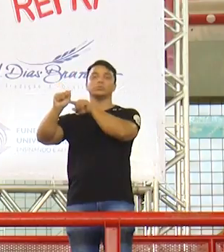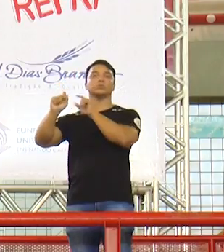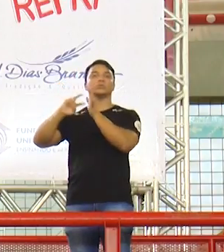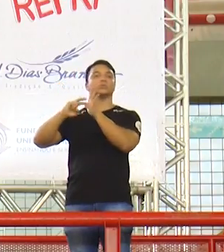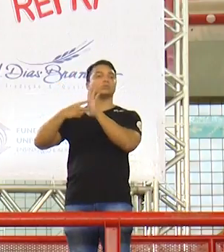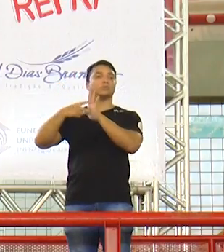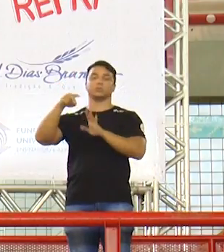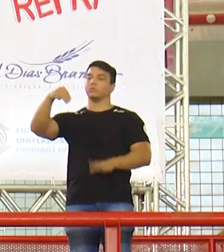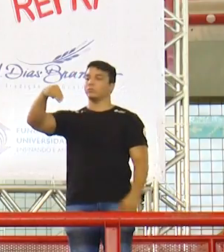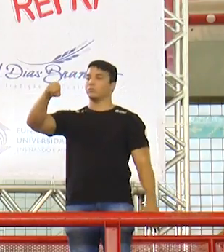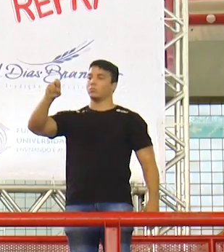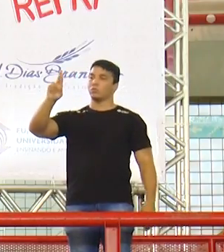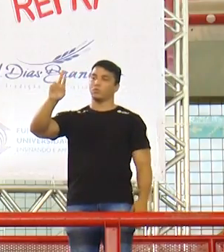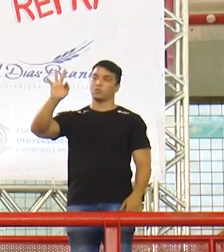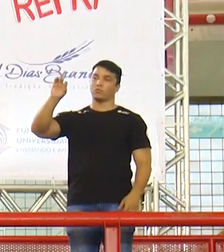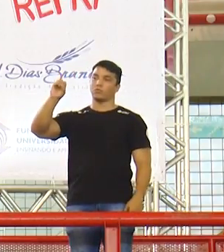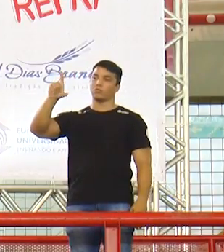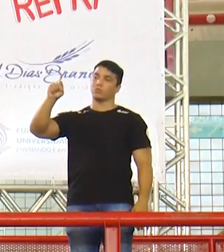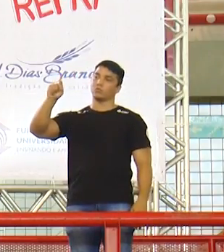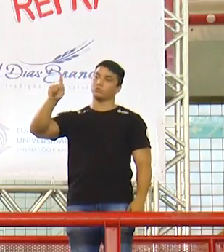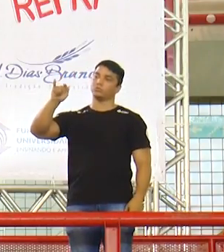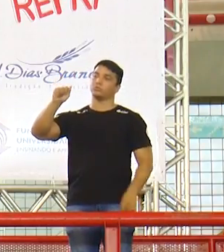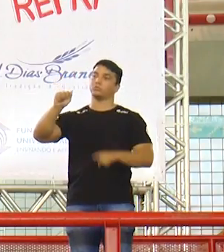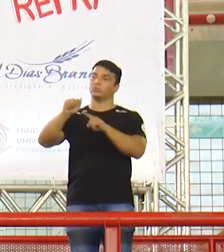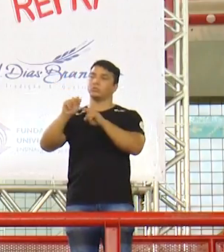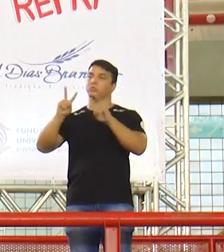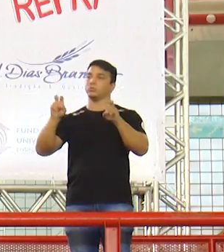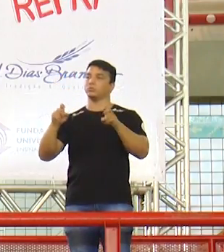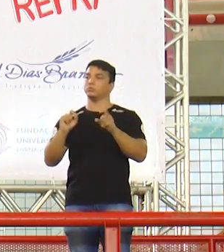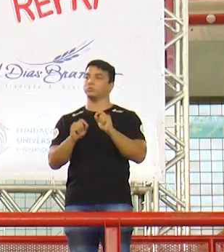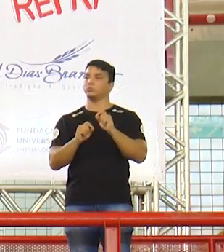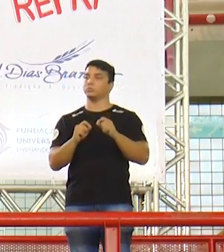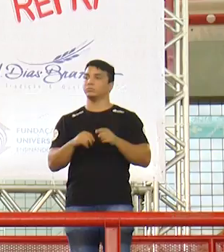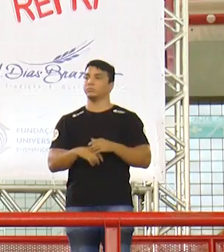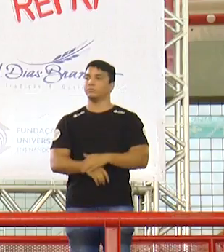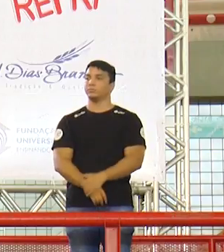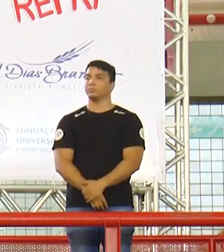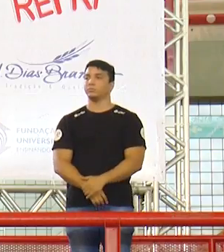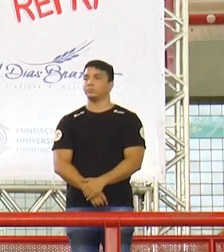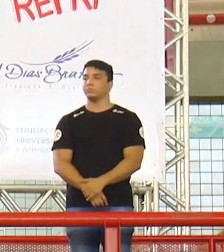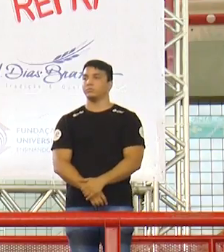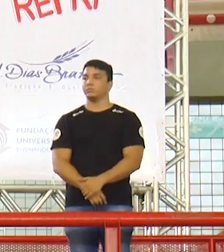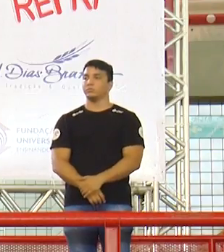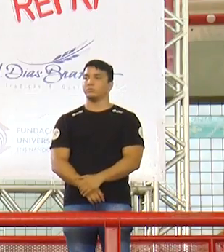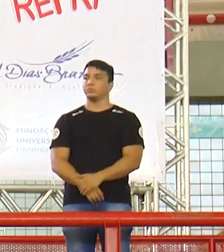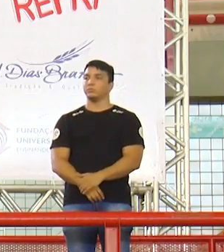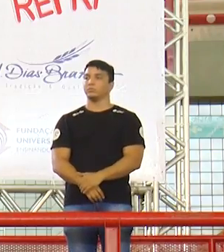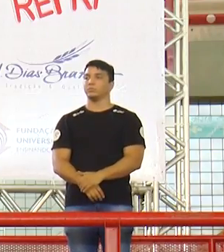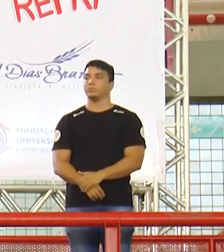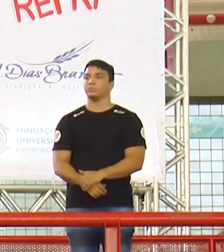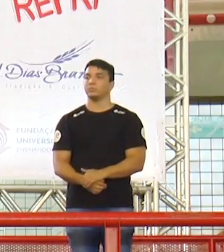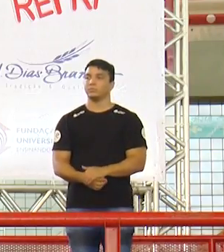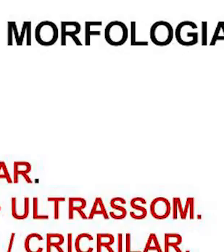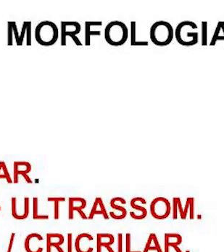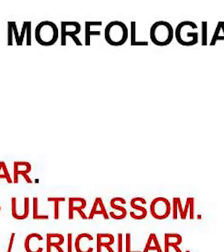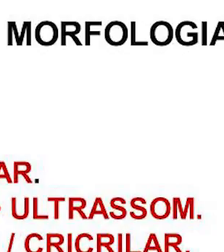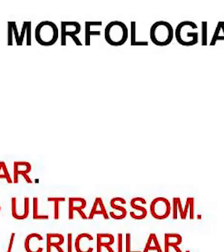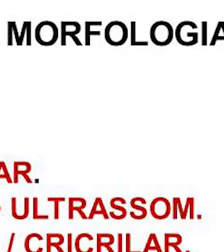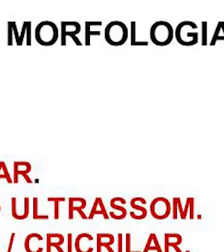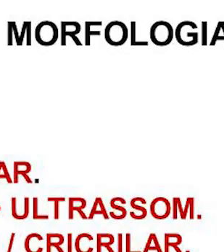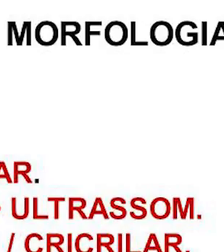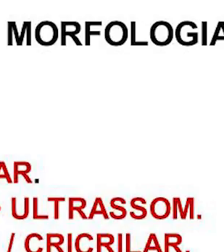Morfologia, já estamos lidando com a palavra. E quando a gente lida com formação